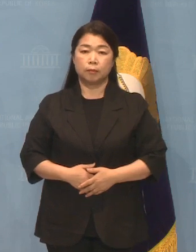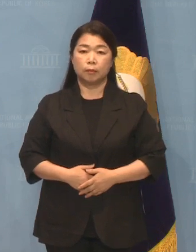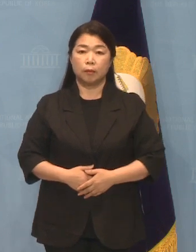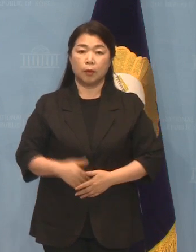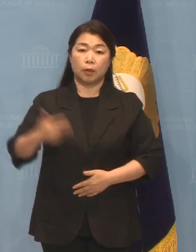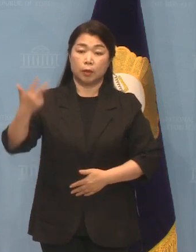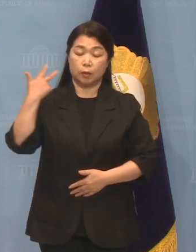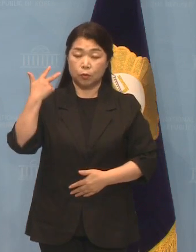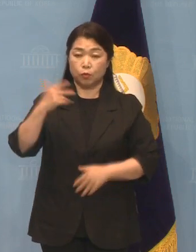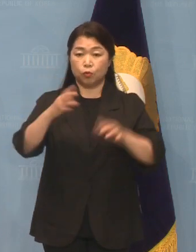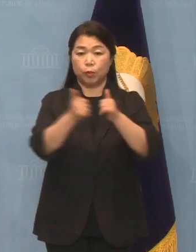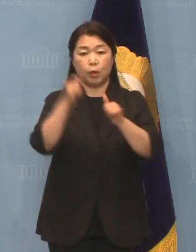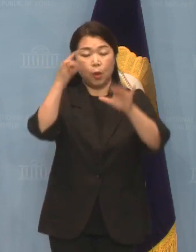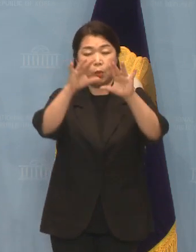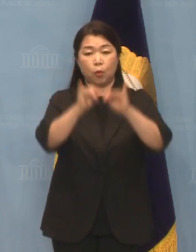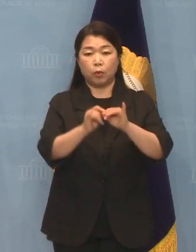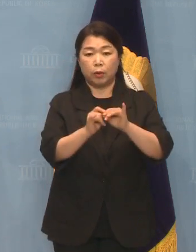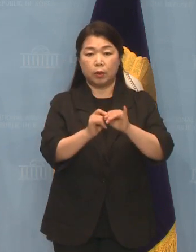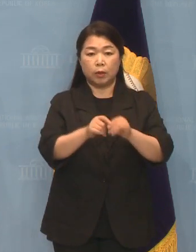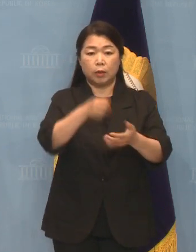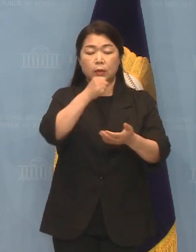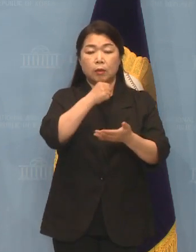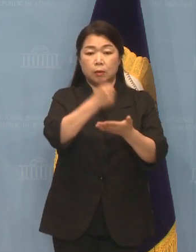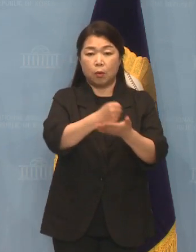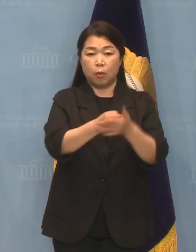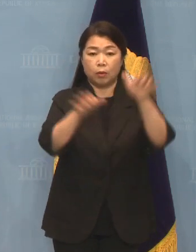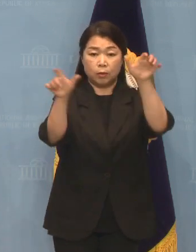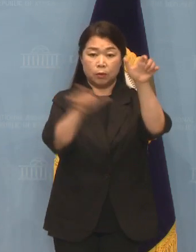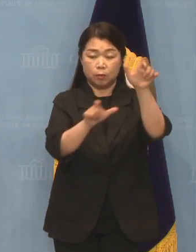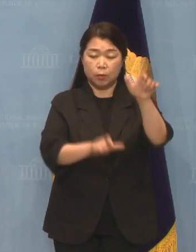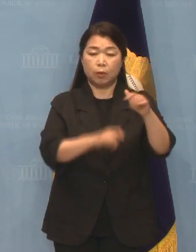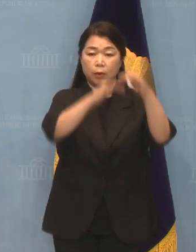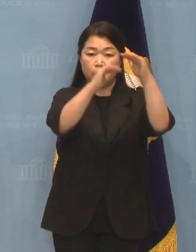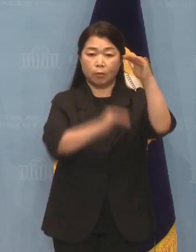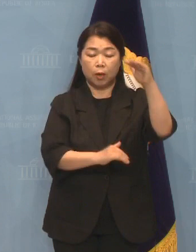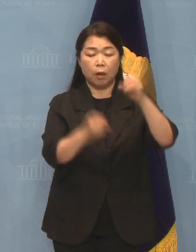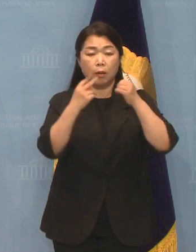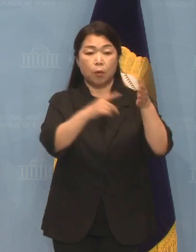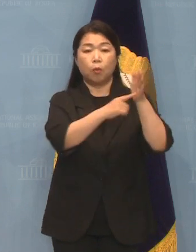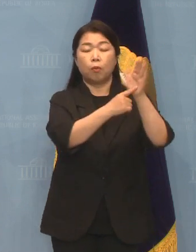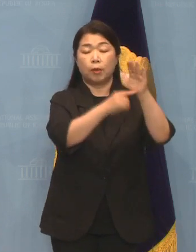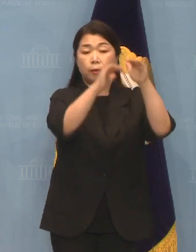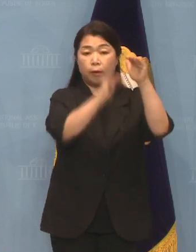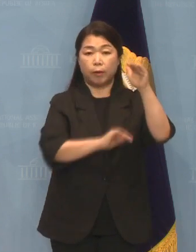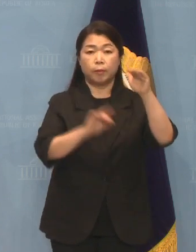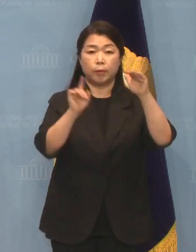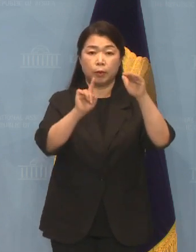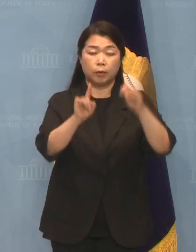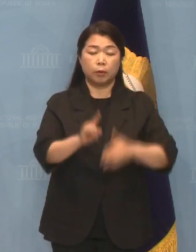다음은 지난주 국민동의 청원 접수 현황입니다. 지난주 새로 공개된 청원은